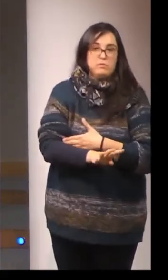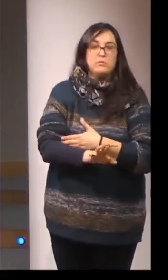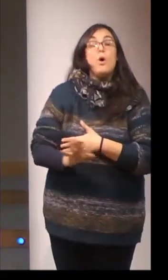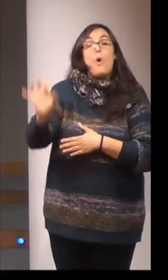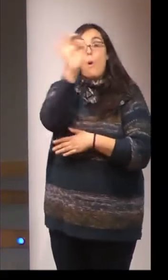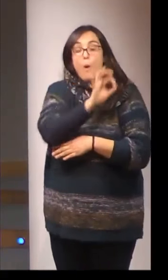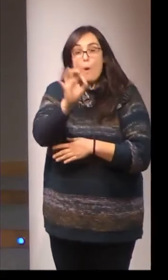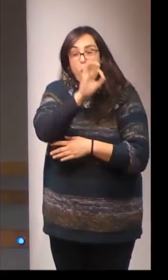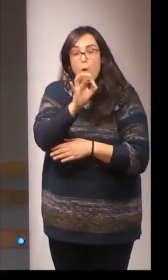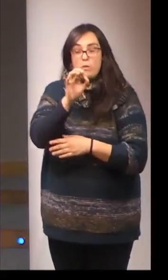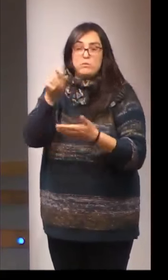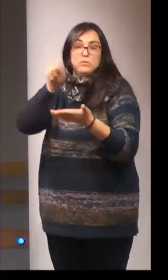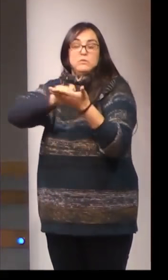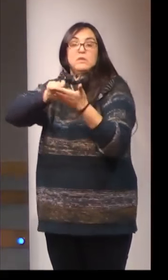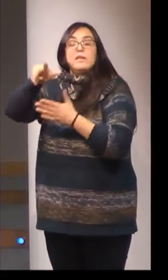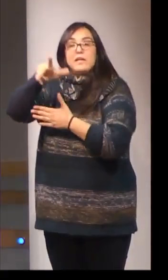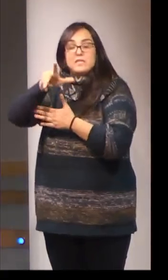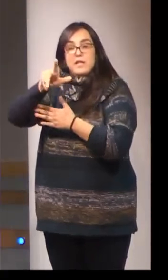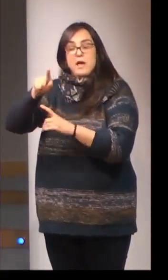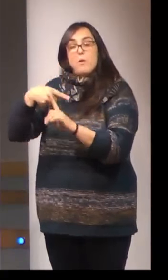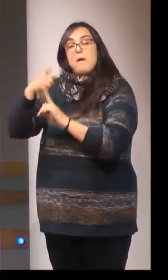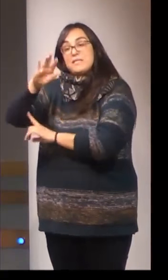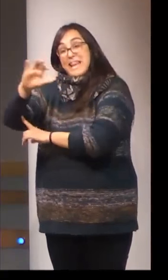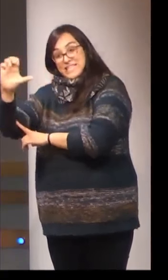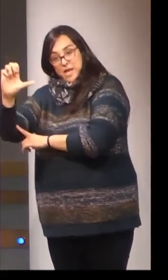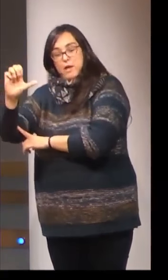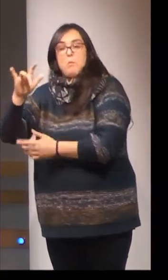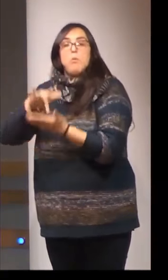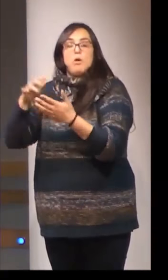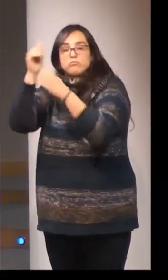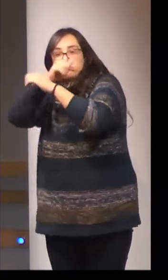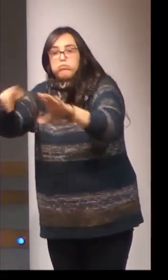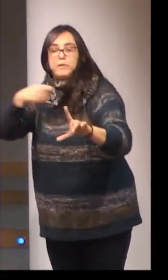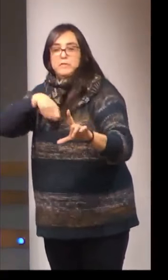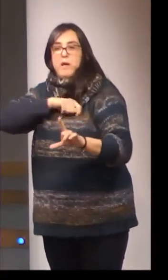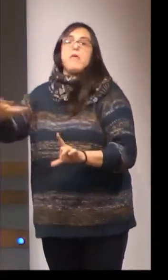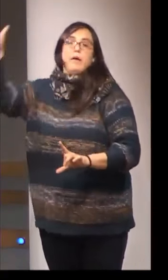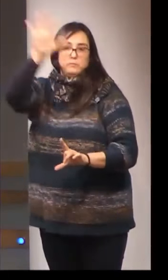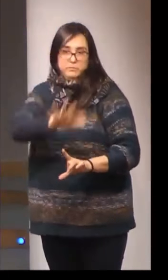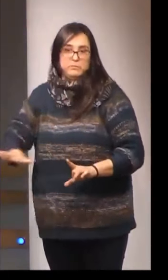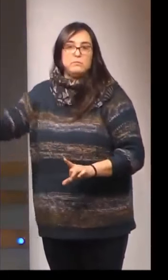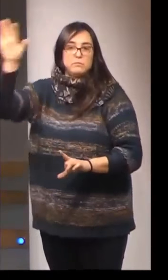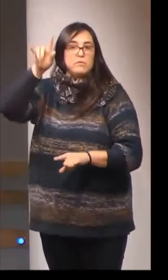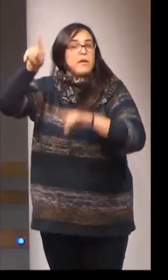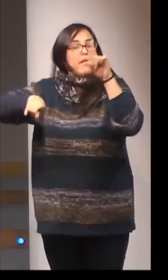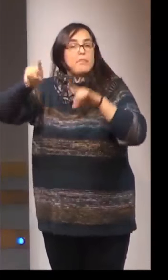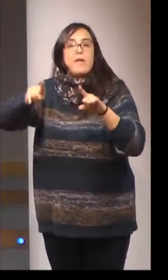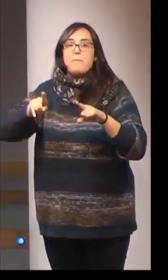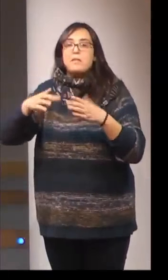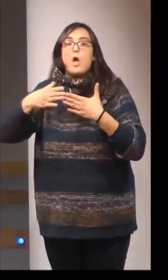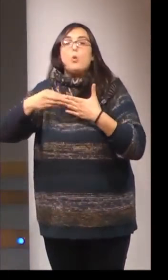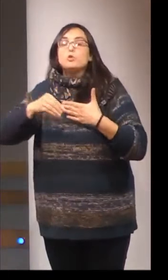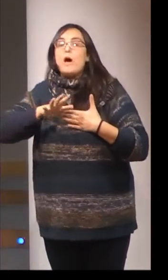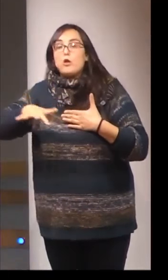o en catalán, y en lengua de signos catalana en el ámbito de Cataluña, y también en castellano y en lengua de signos española